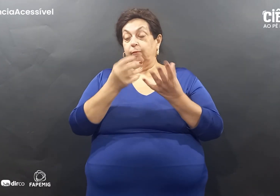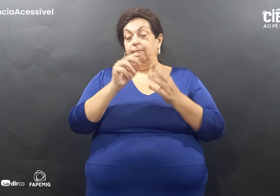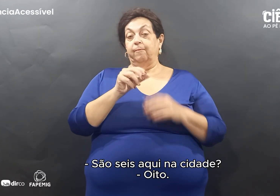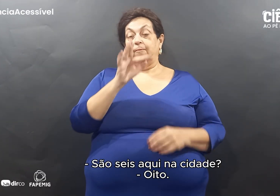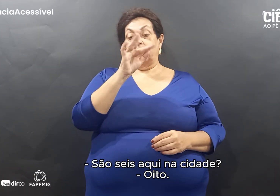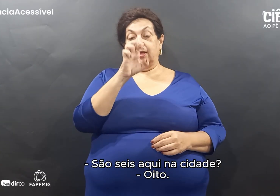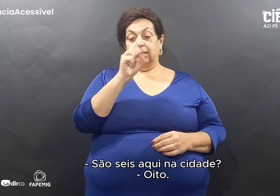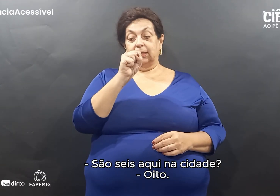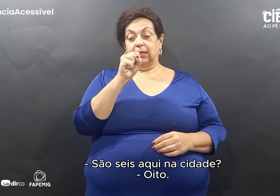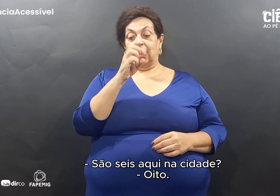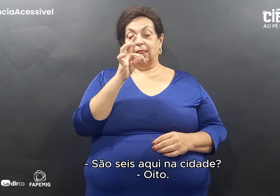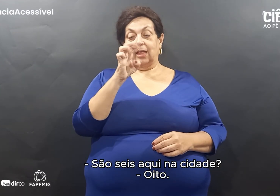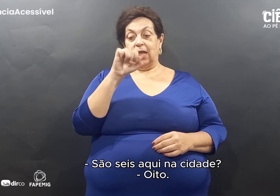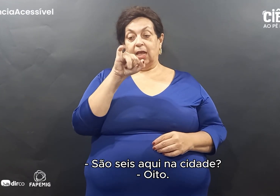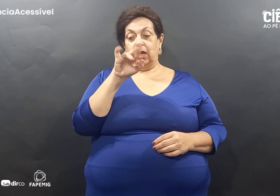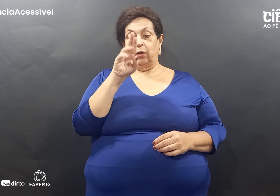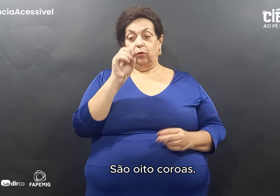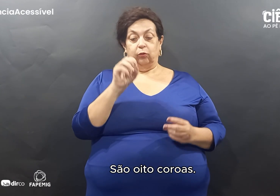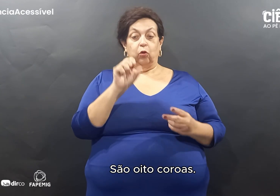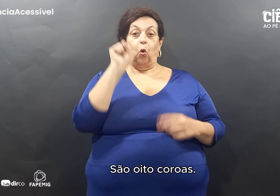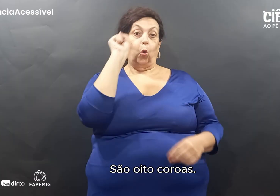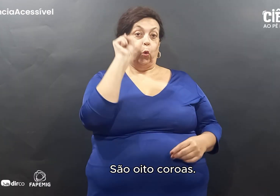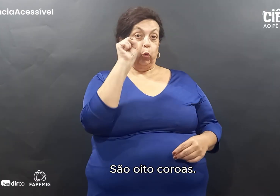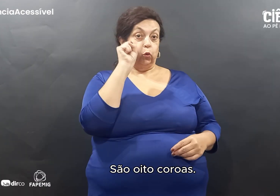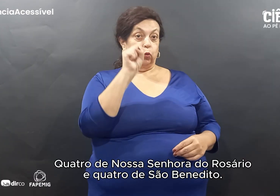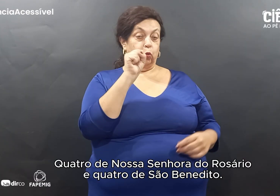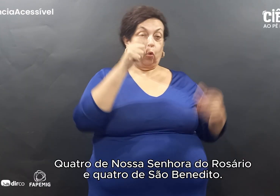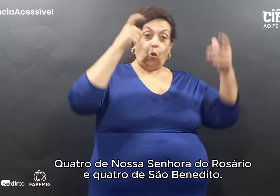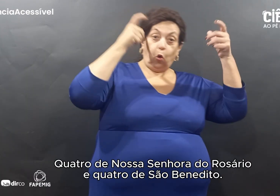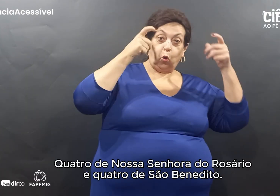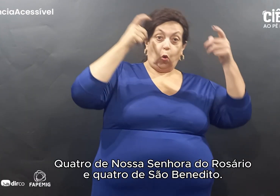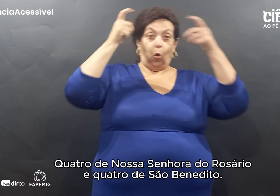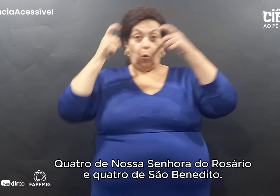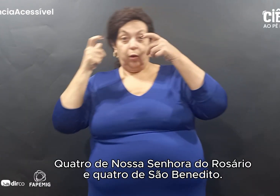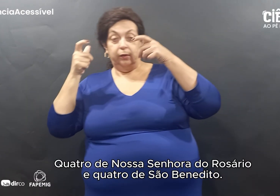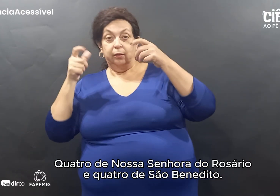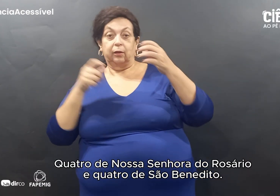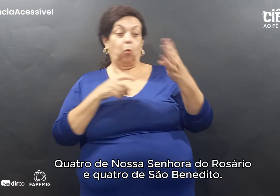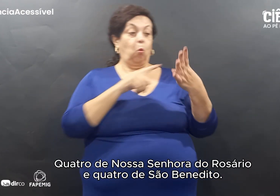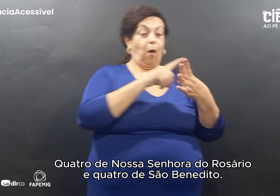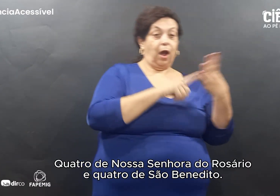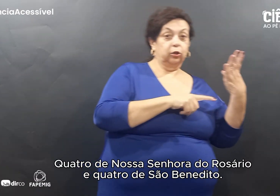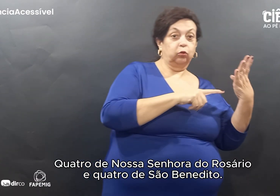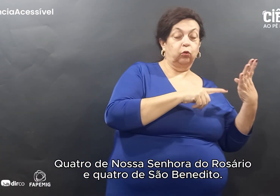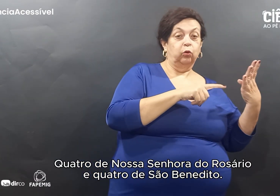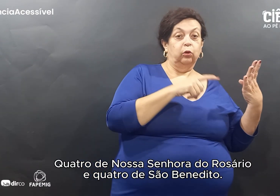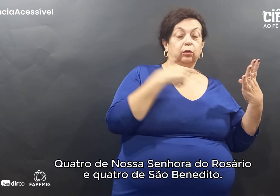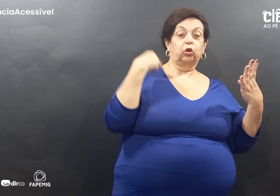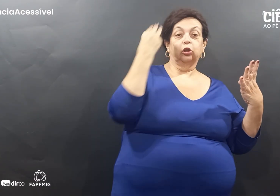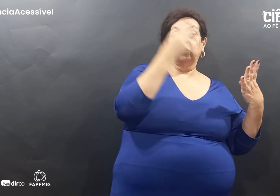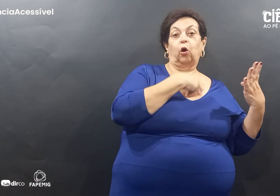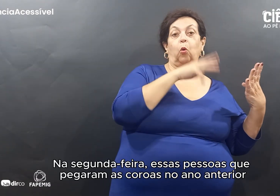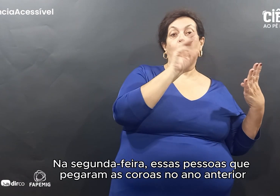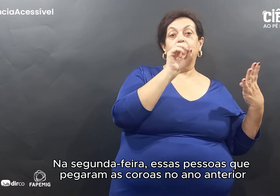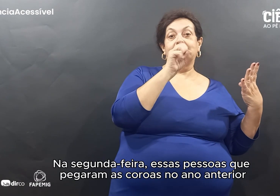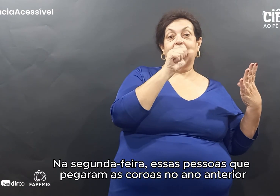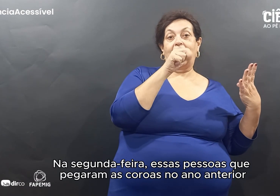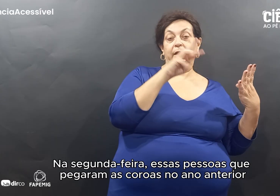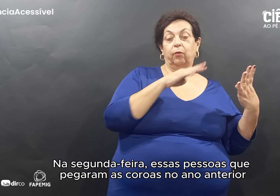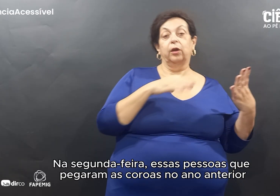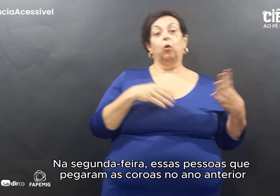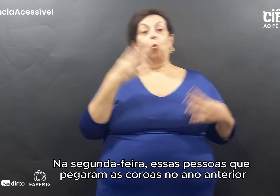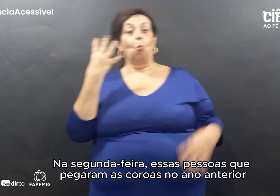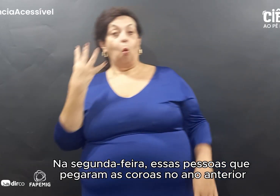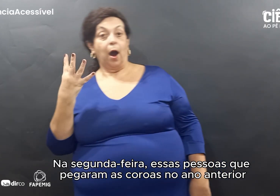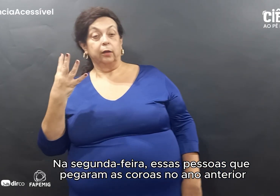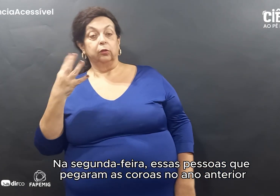Os festeiros. São 6 aqui na cidade? 8. São 8 coroas. 4 de Nossa Senhora do Rosário e 4 de São Benedito. Né? Na